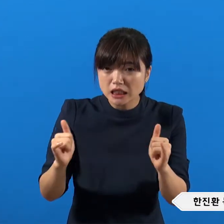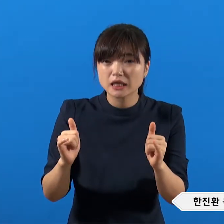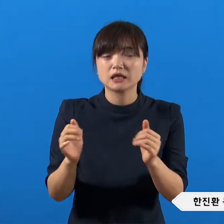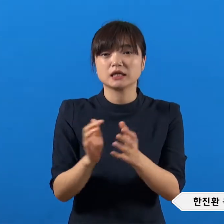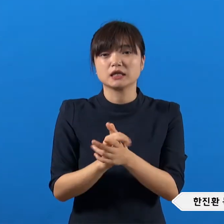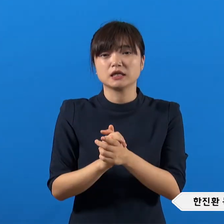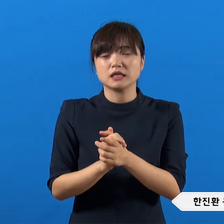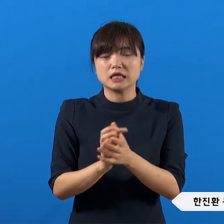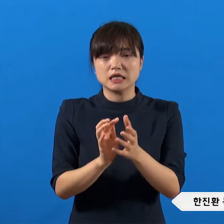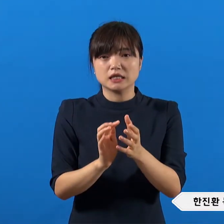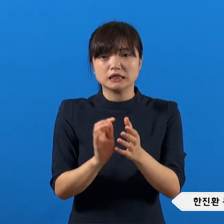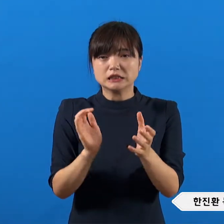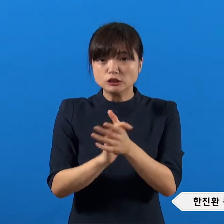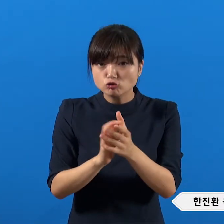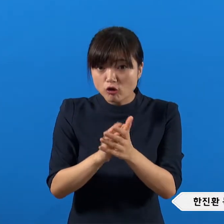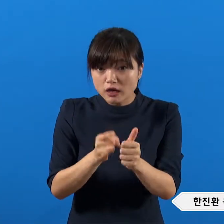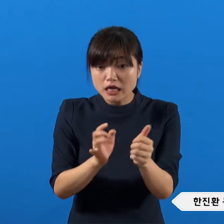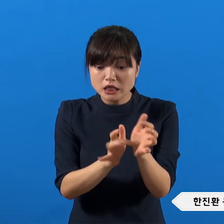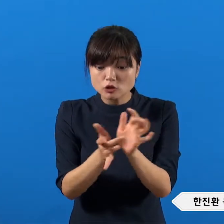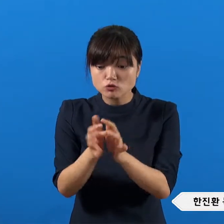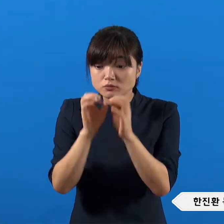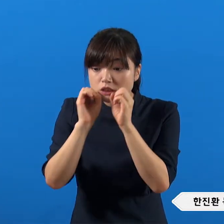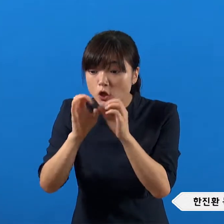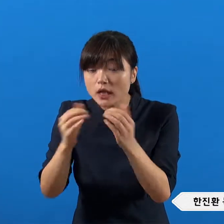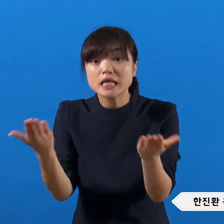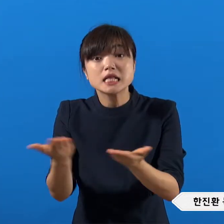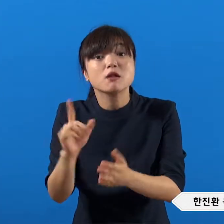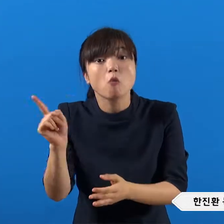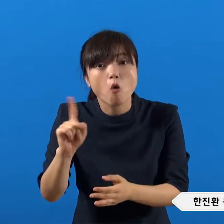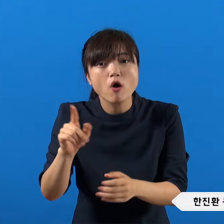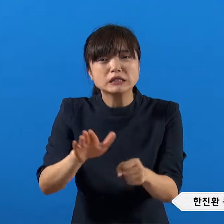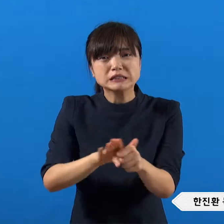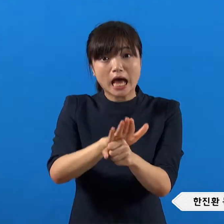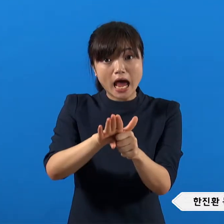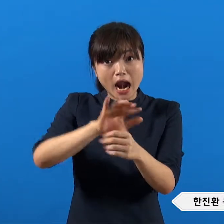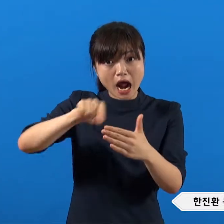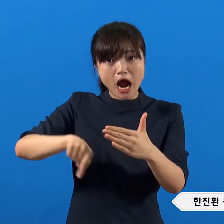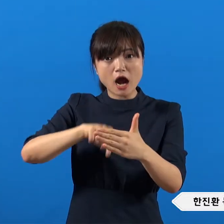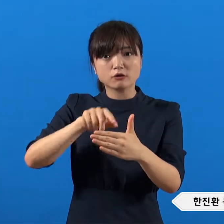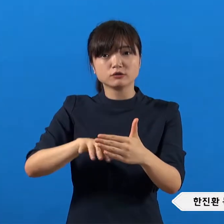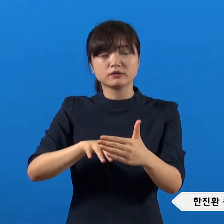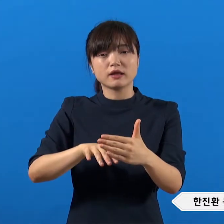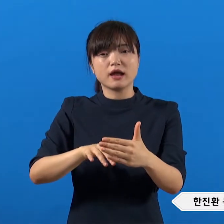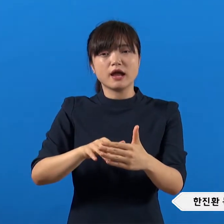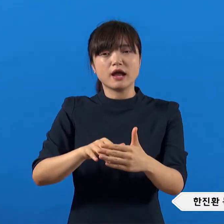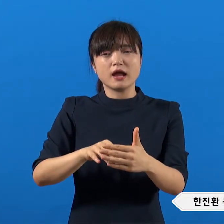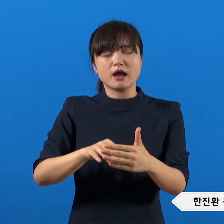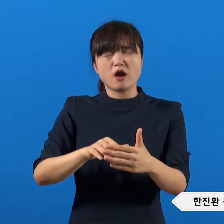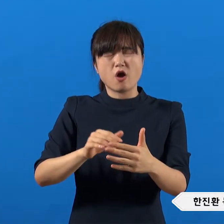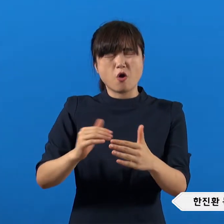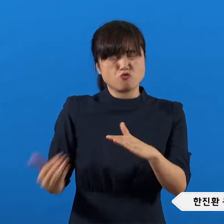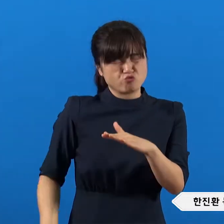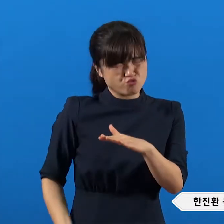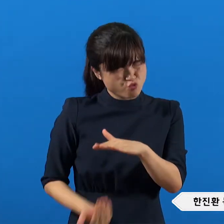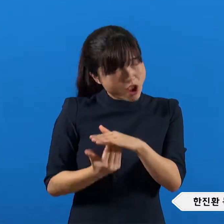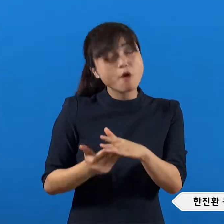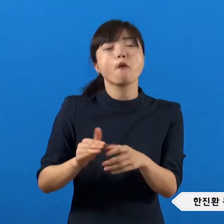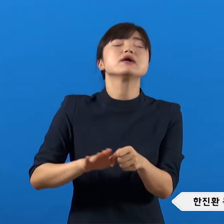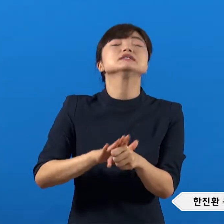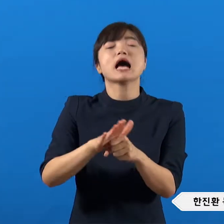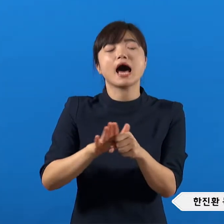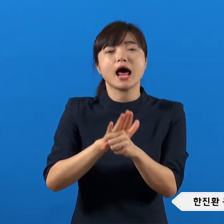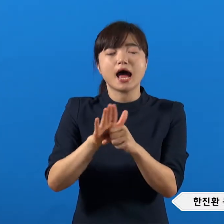친구들에게 예수님을 전해주는 것은 사랑 중에서도 supreme love, 최고의